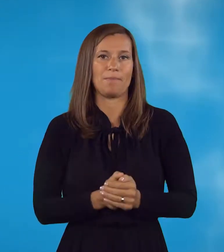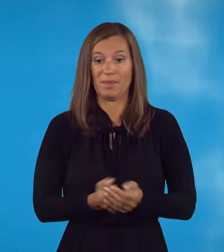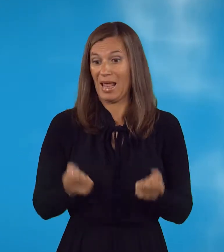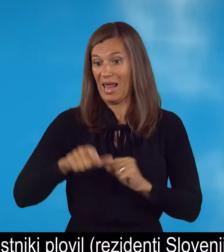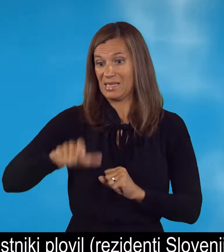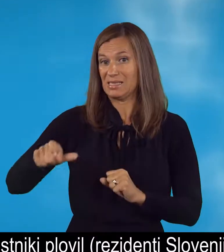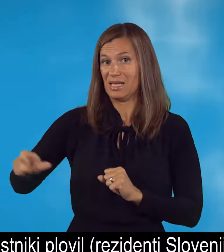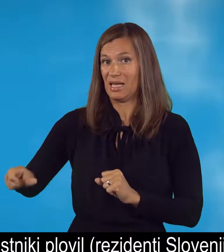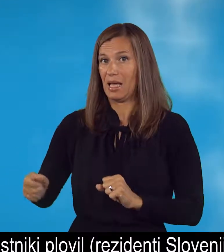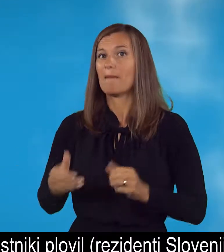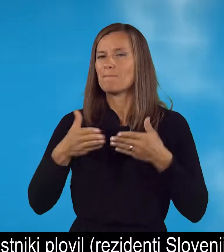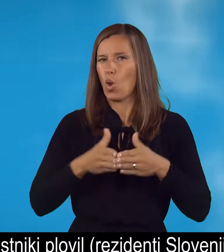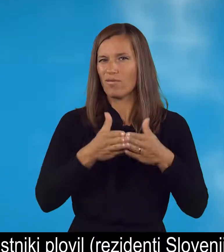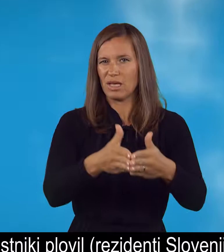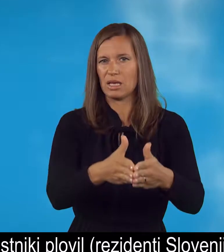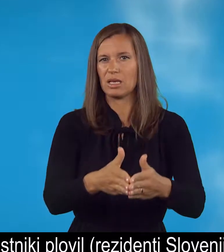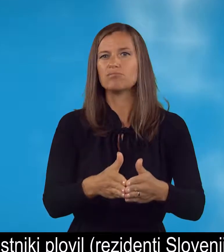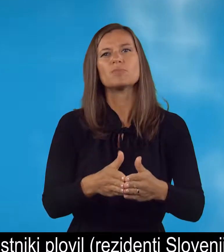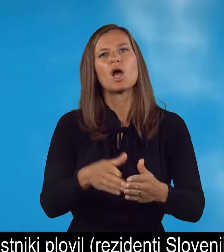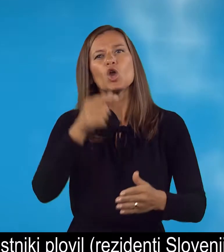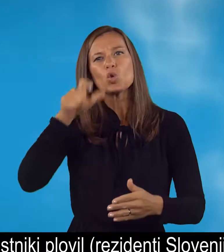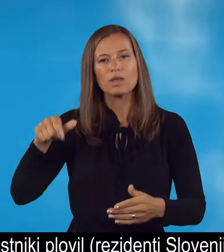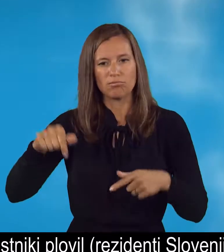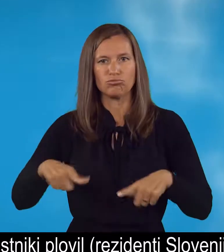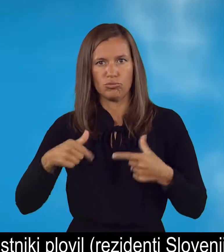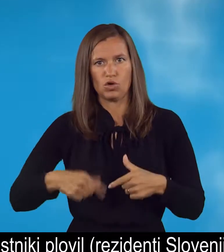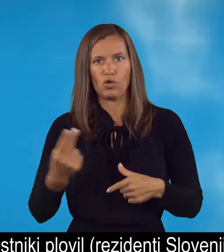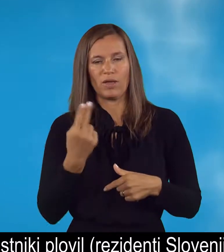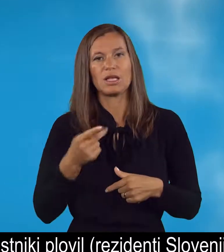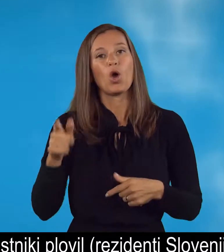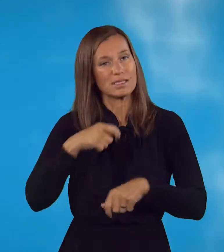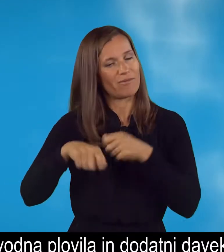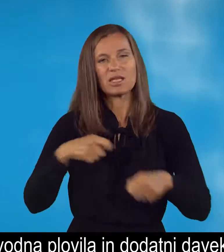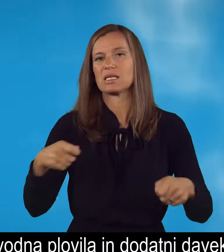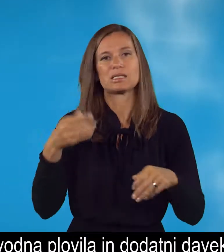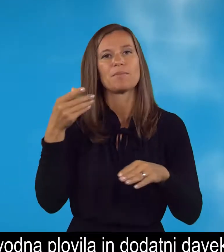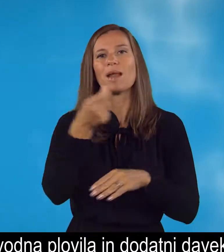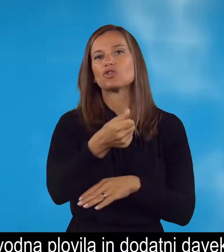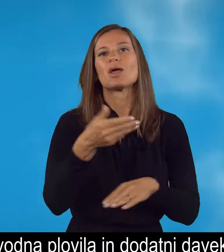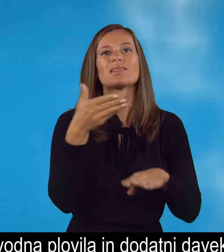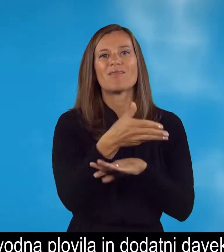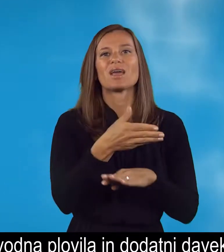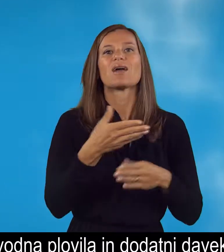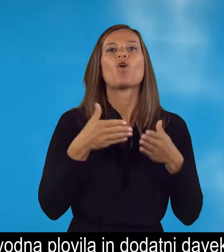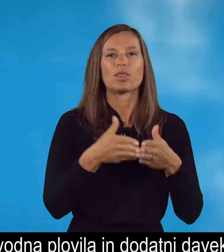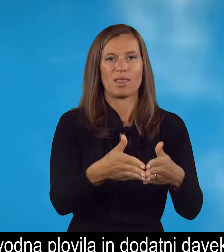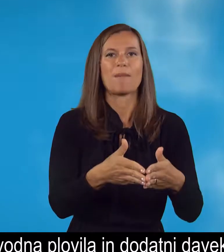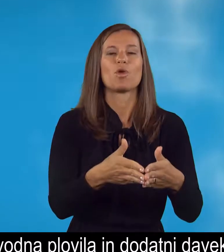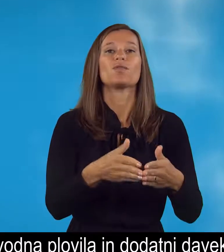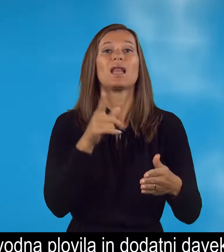Lastniki plovil, rezidenti Slovenije, so zavezanci za davek na vodna plovila in dodatni davek od plovil, če